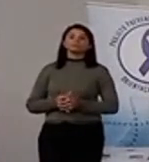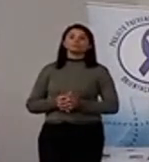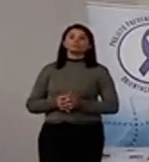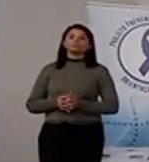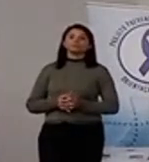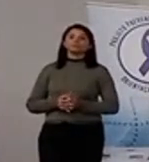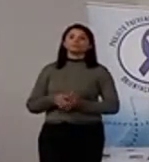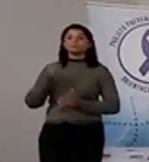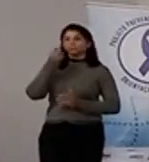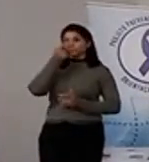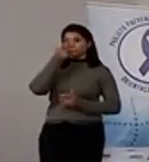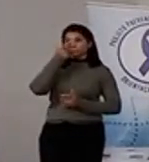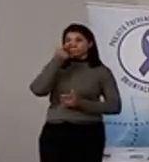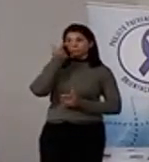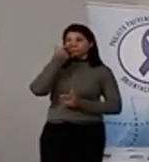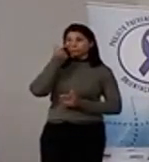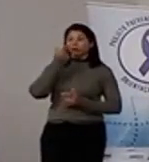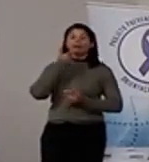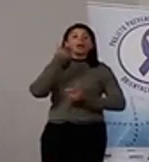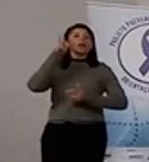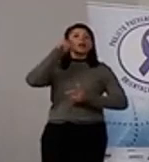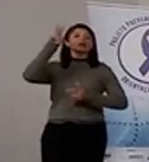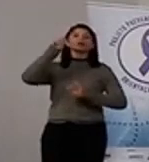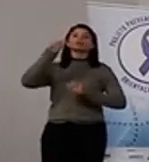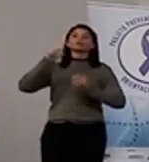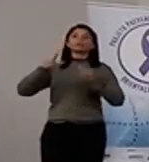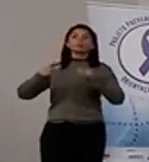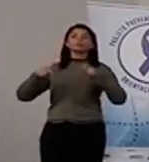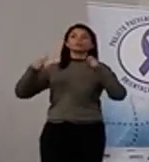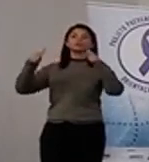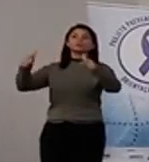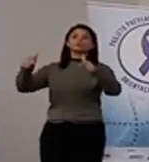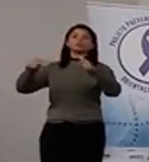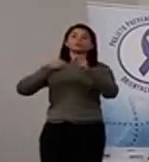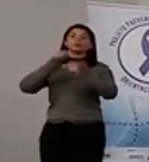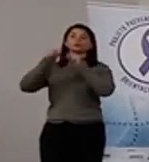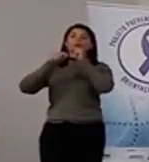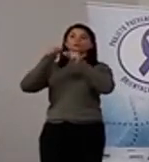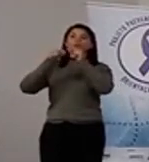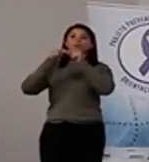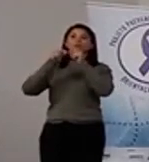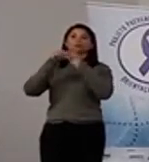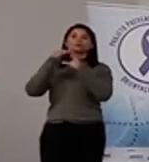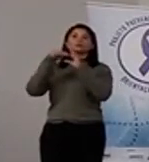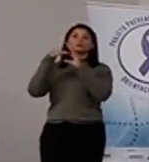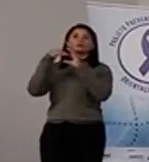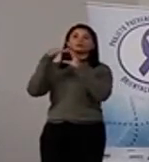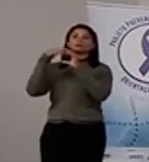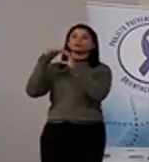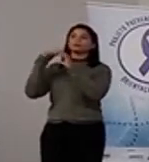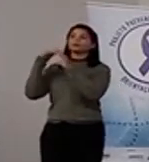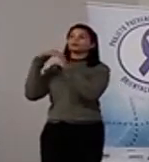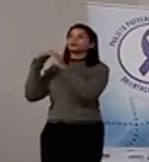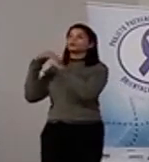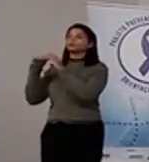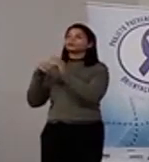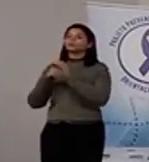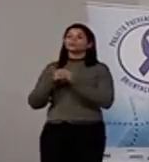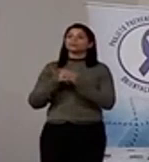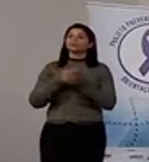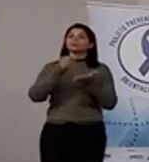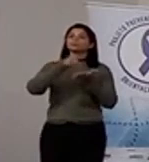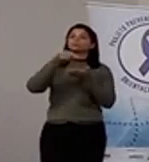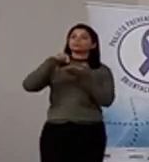Está aqui me lembrando para eu falar do certificado, e eu já falei no início, né, que ele vai ser disponibilizado através do e-mail que eles deixaram na